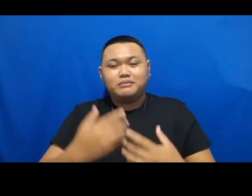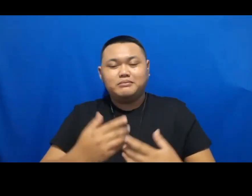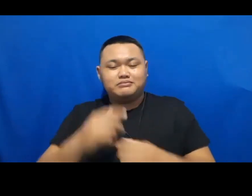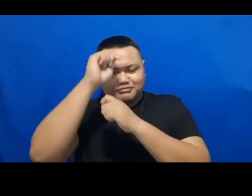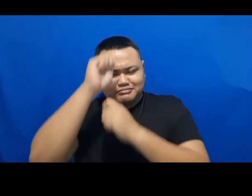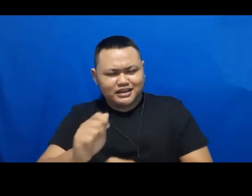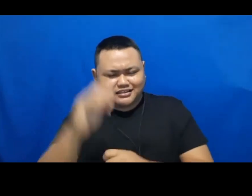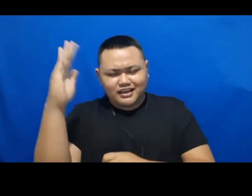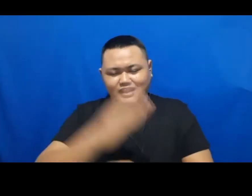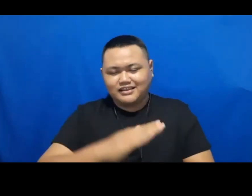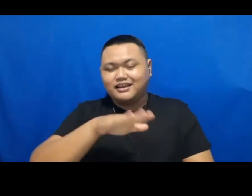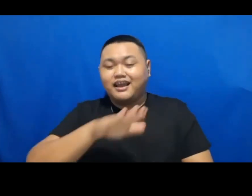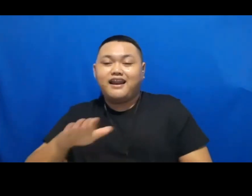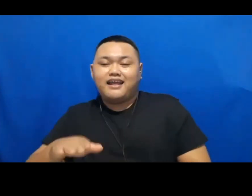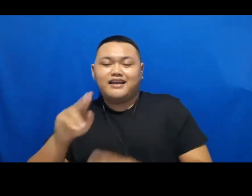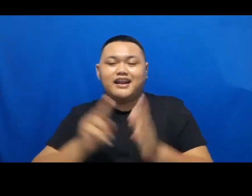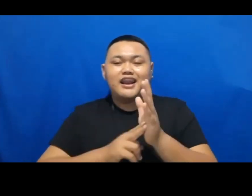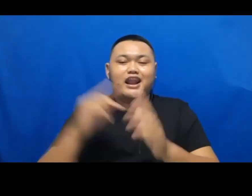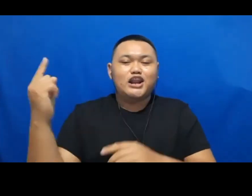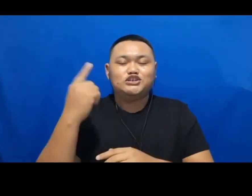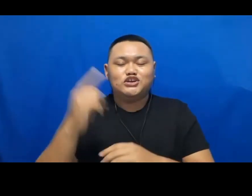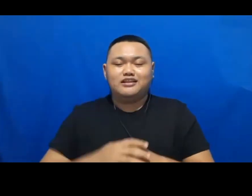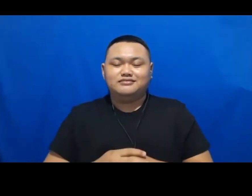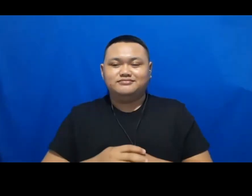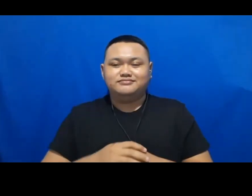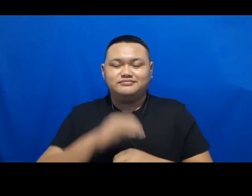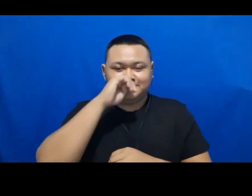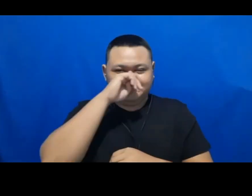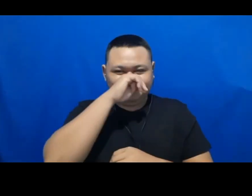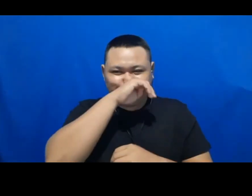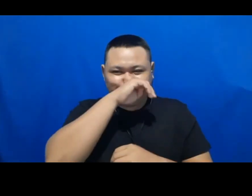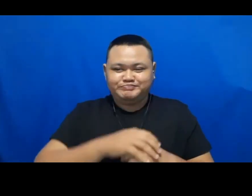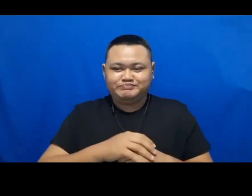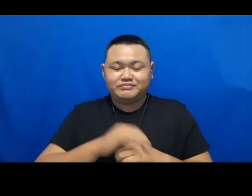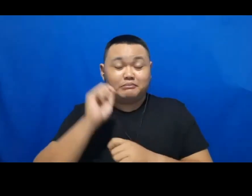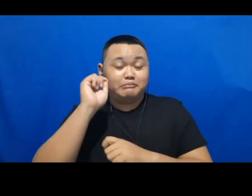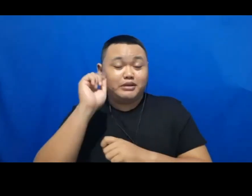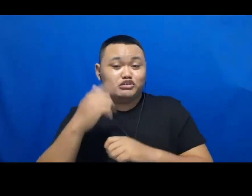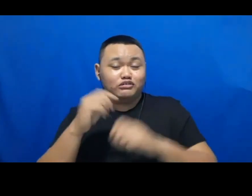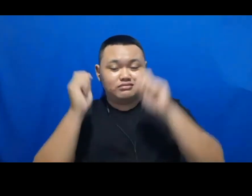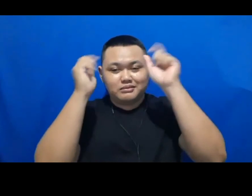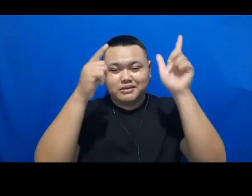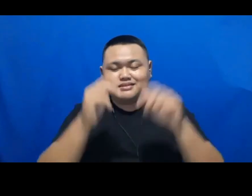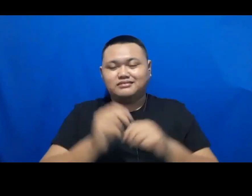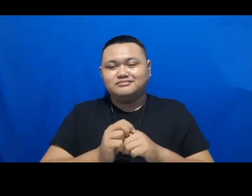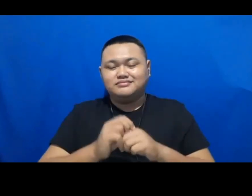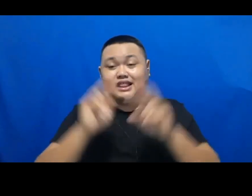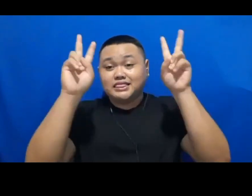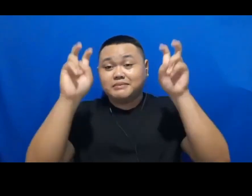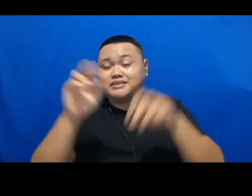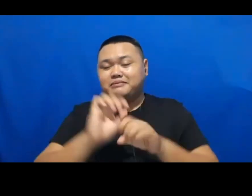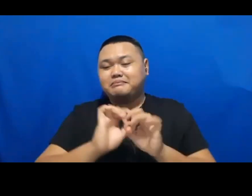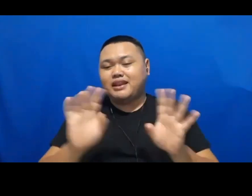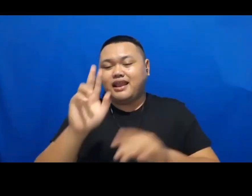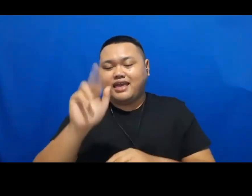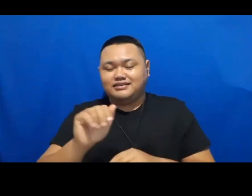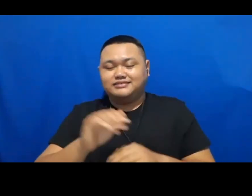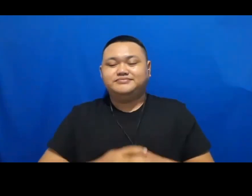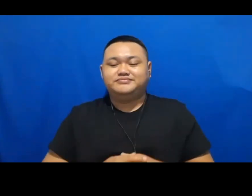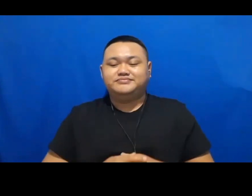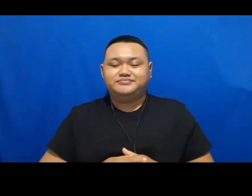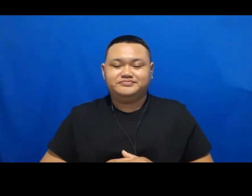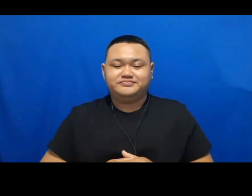Pak Himam itu bagus sekali, dan ini sangat penting begitu. Lalu kemudian apa yang saya pelajari dari tadi yang disampaikan